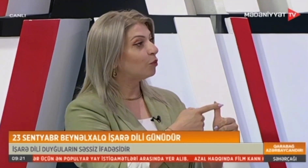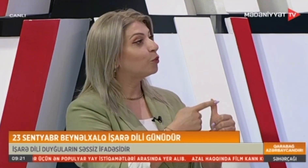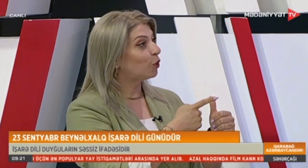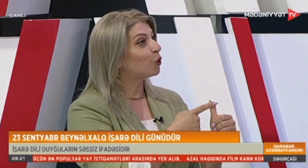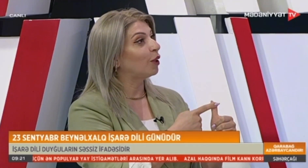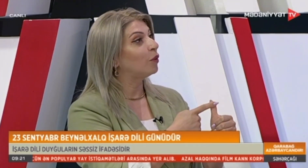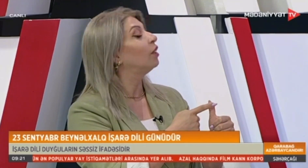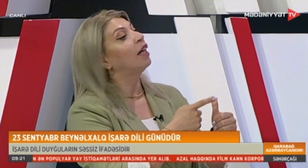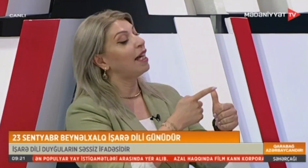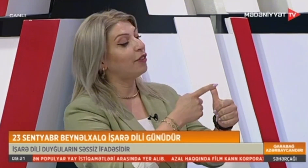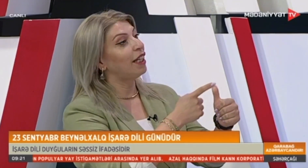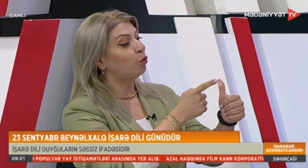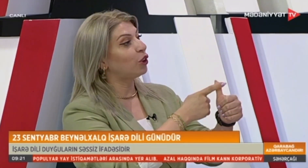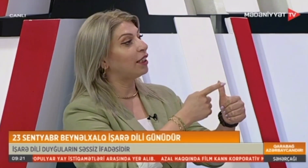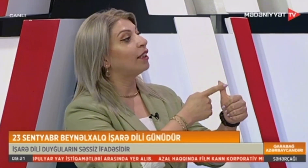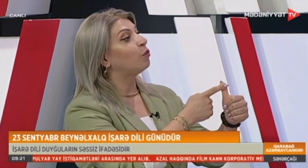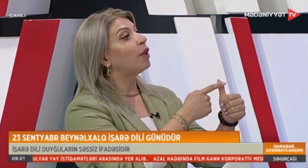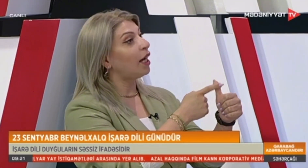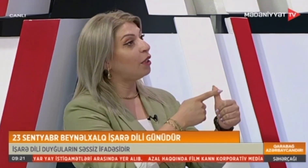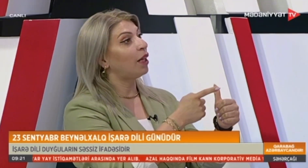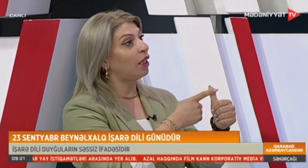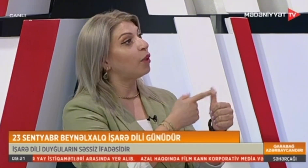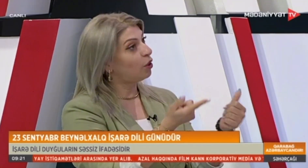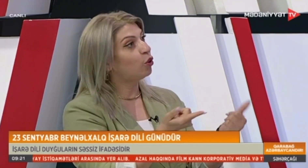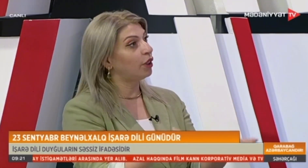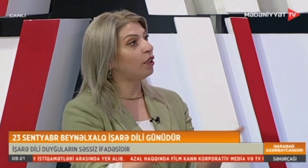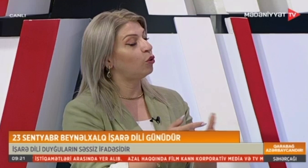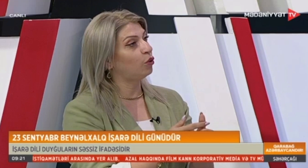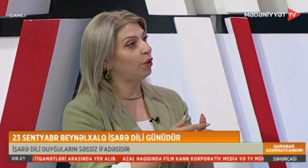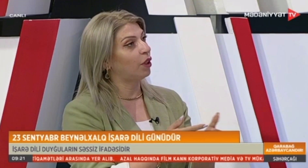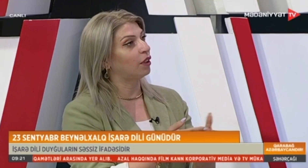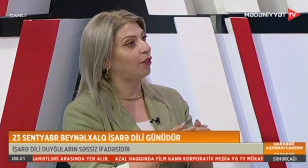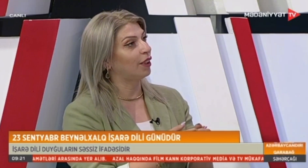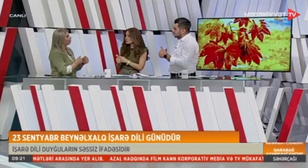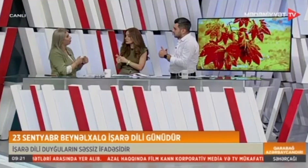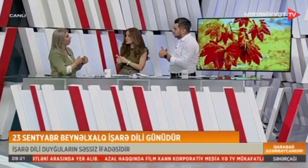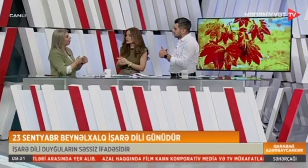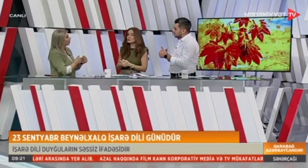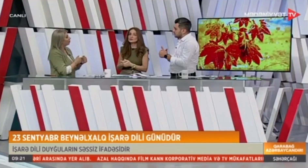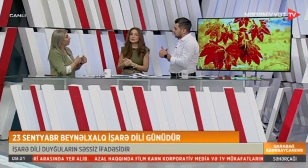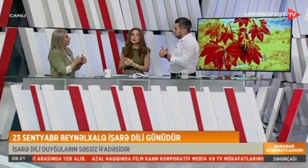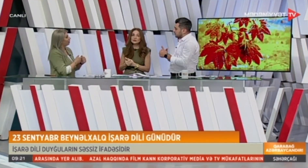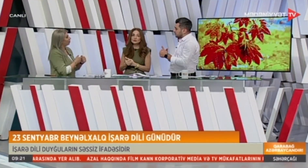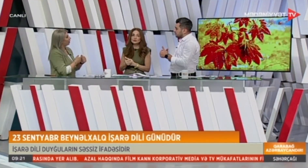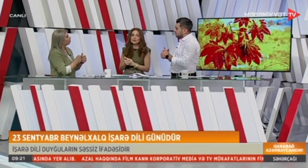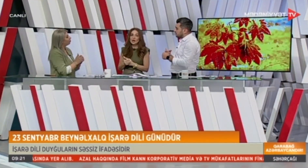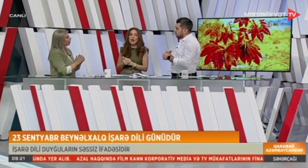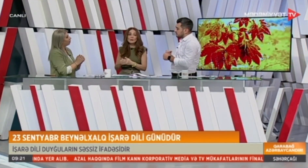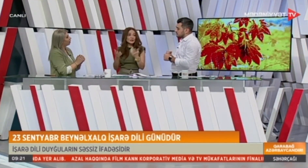Hərif, hərif, hərif, sözlər fərqlidir. Bəli, sözlərin özünün mimikası var da, bəs mən belə deyim də. Həm əlifba